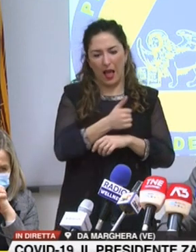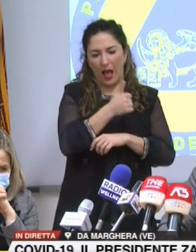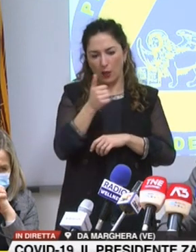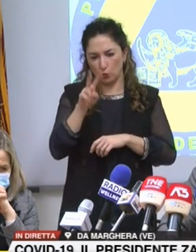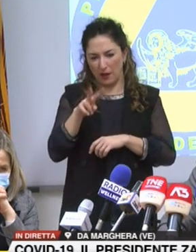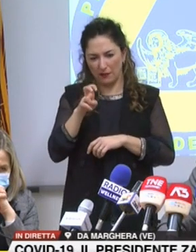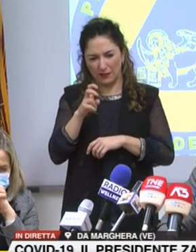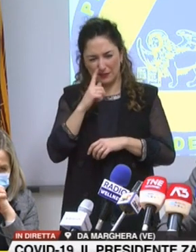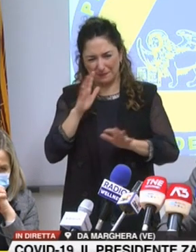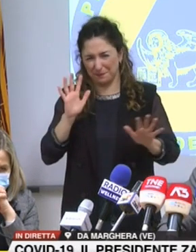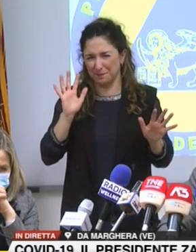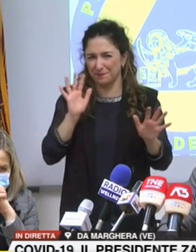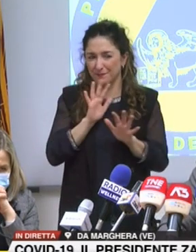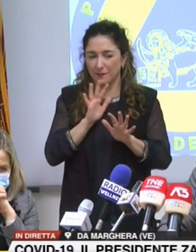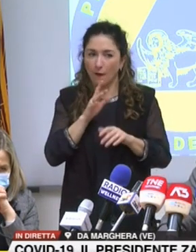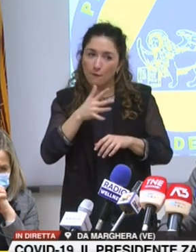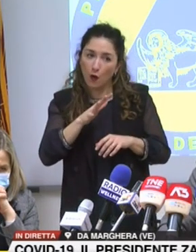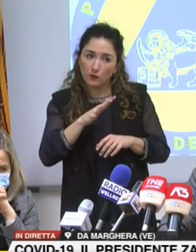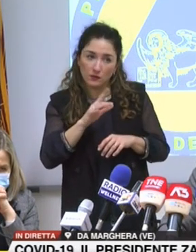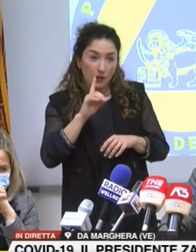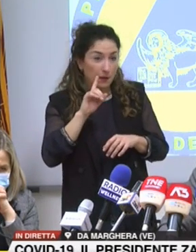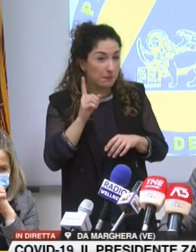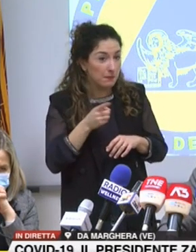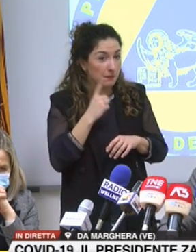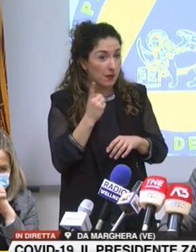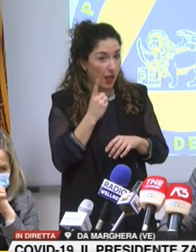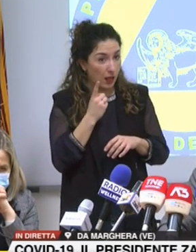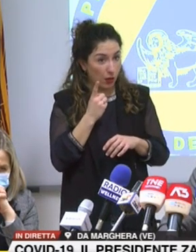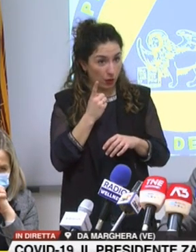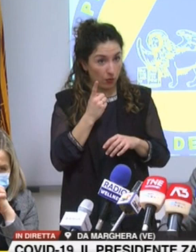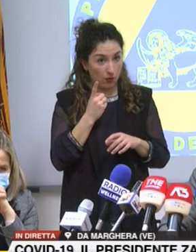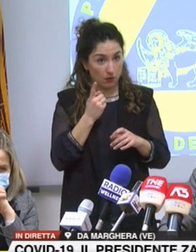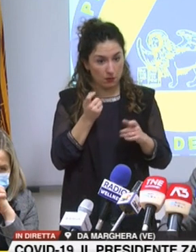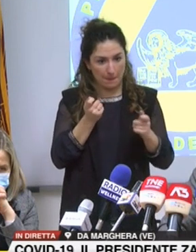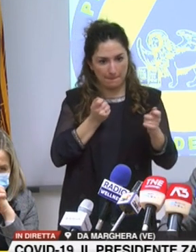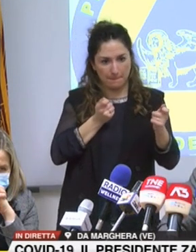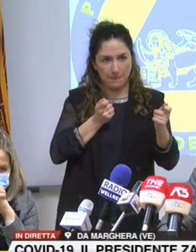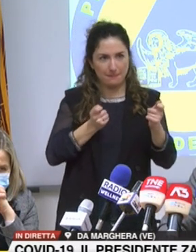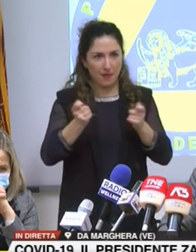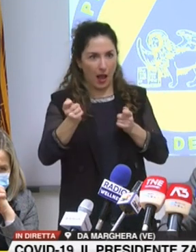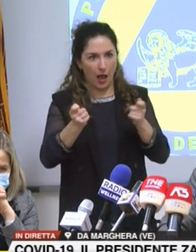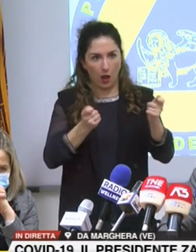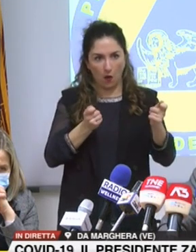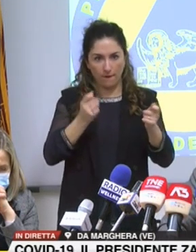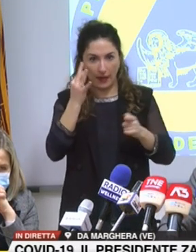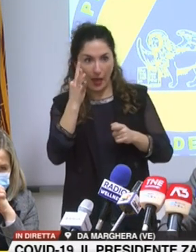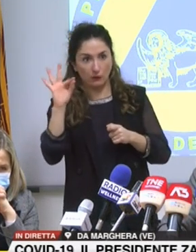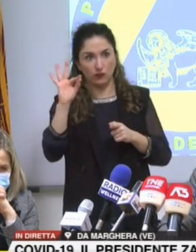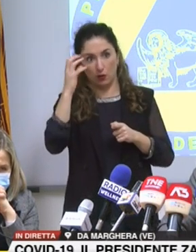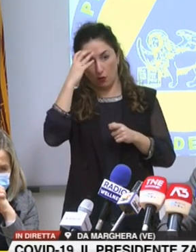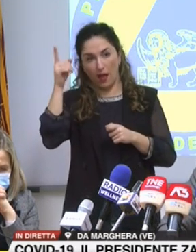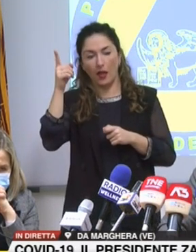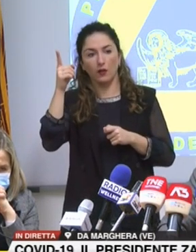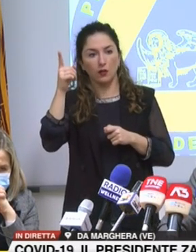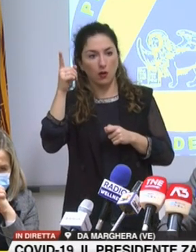infernale, secondo lei non sarebbe stato il caso di effettuare delle manovre eccezionali a livello di governo e impedire che